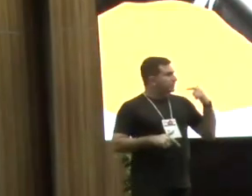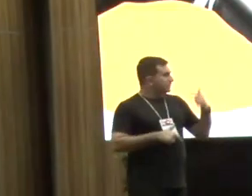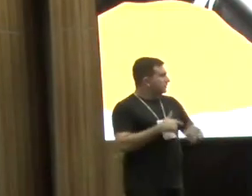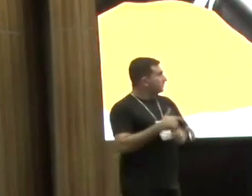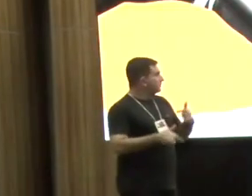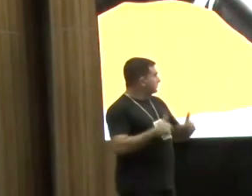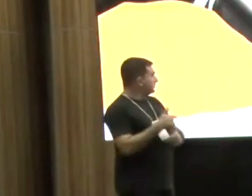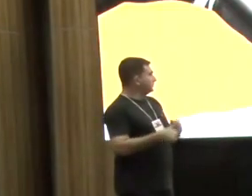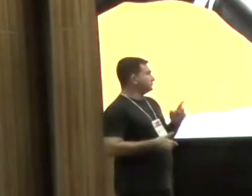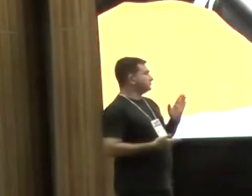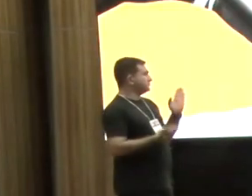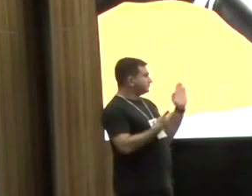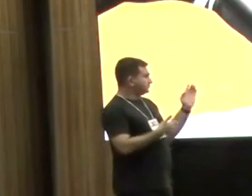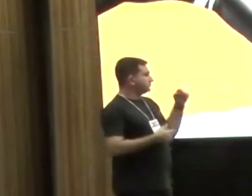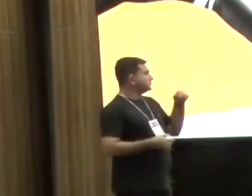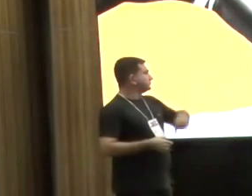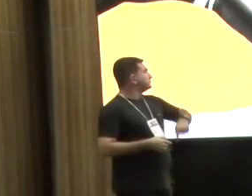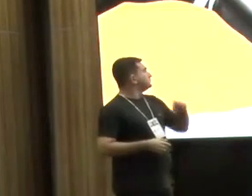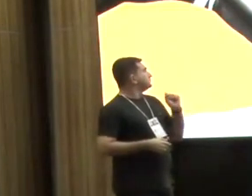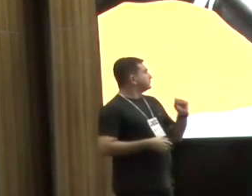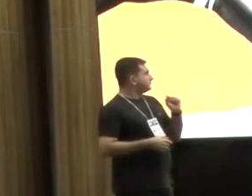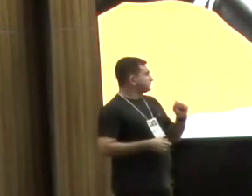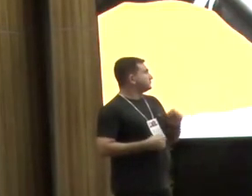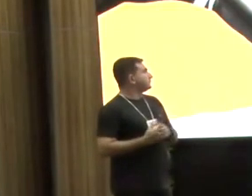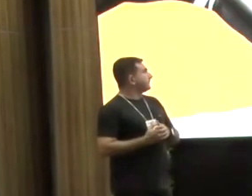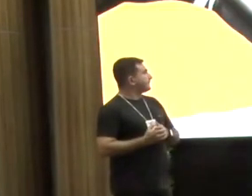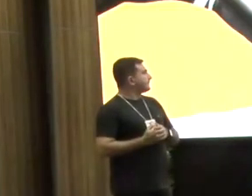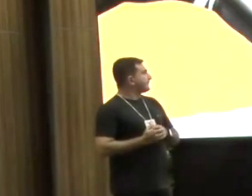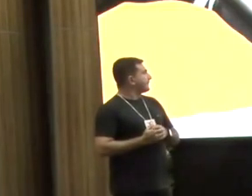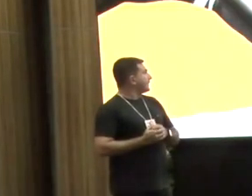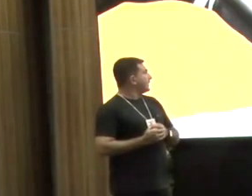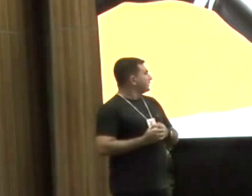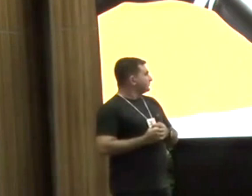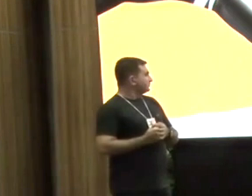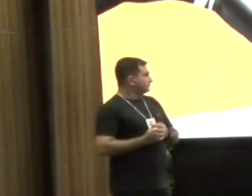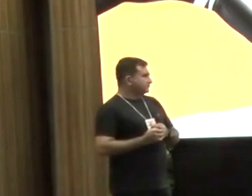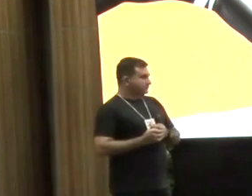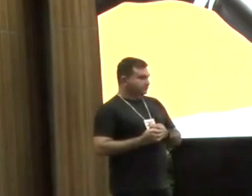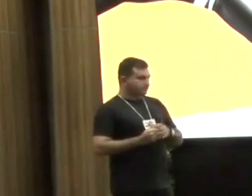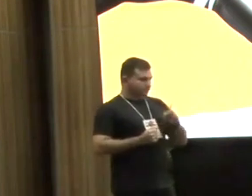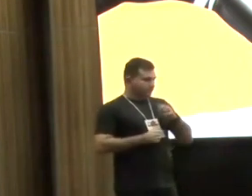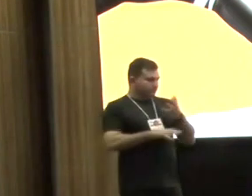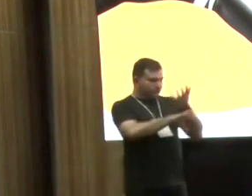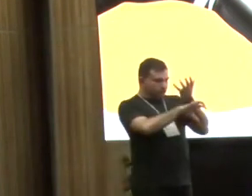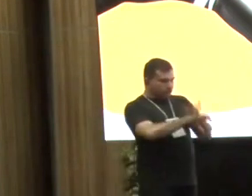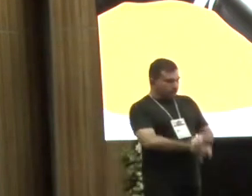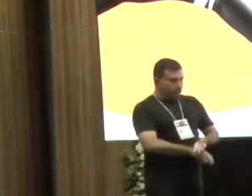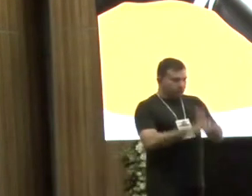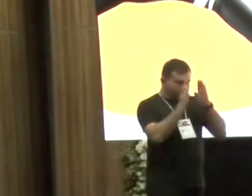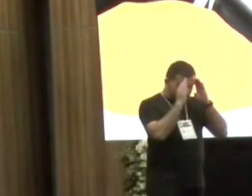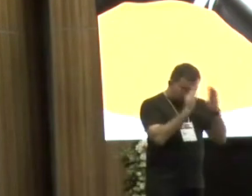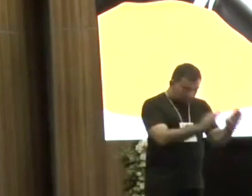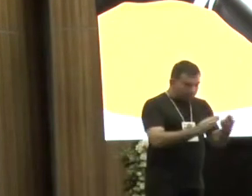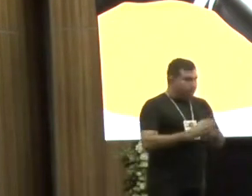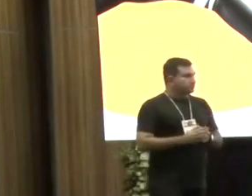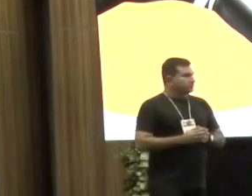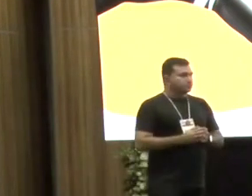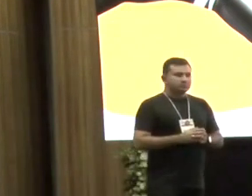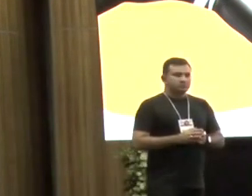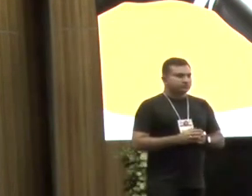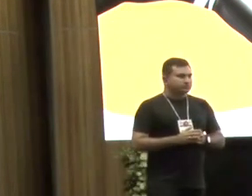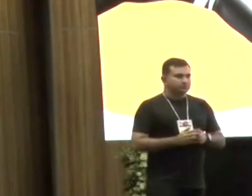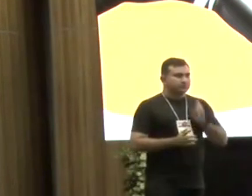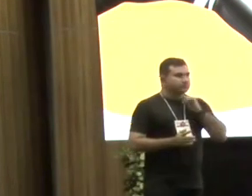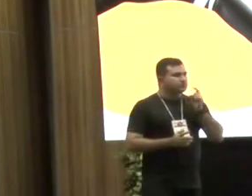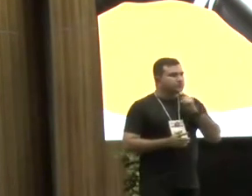essa abordagem, ela não é uma abordagem disciplinar. Não adianta